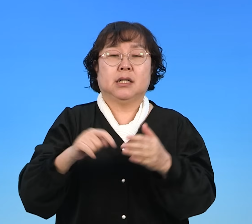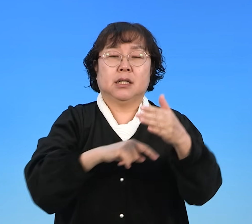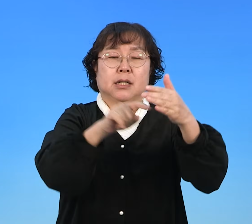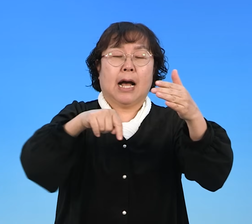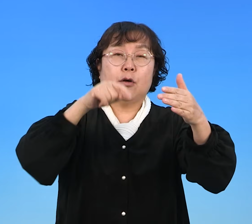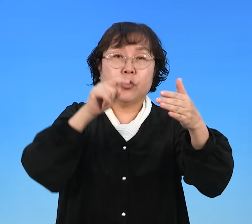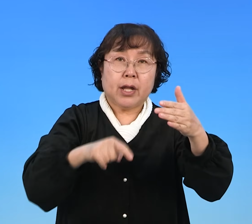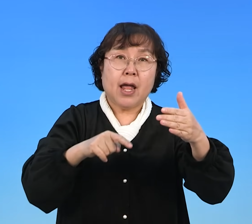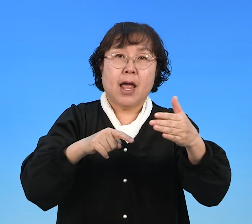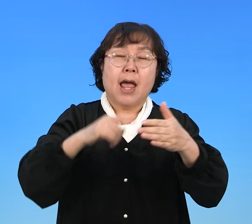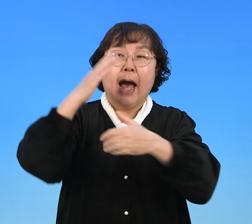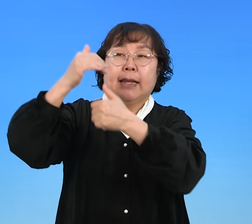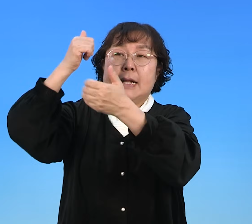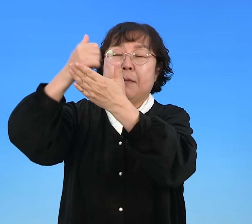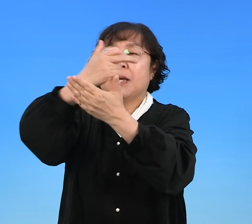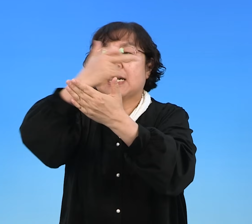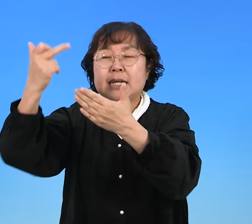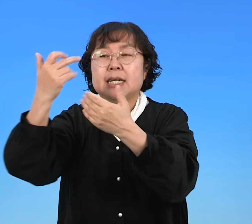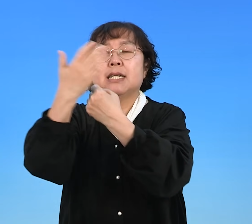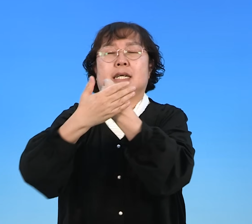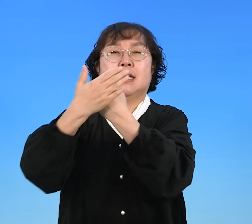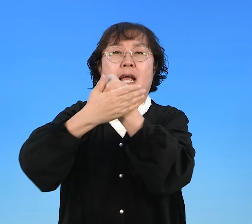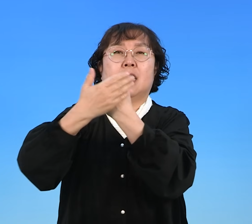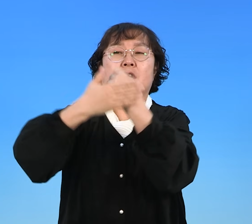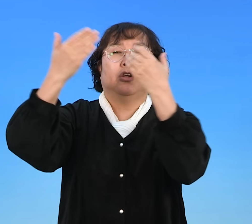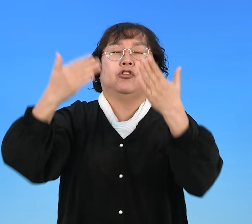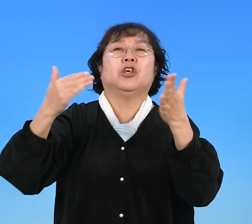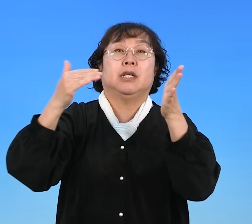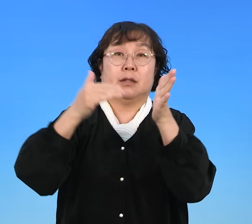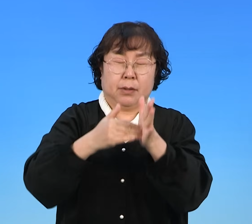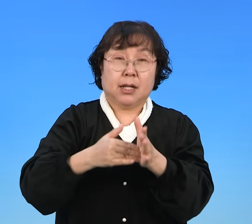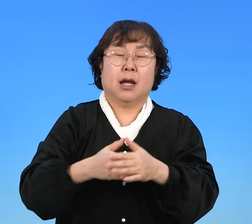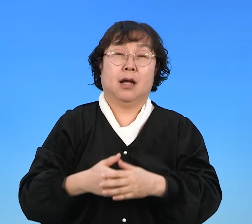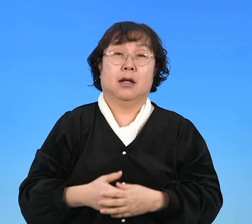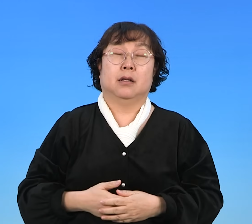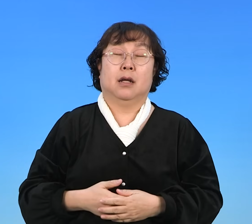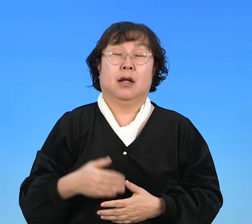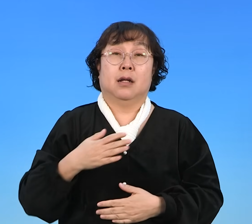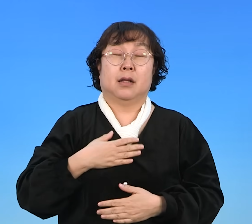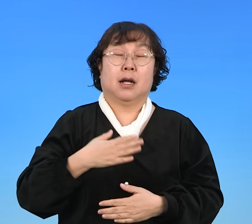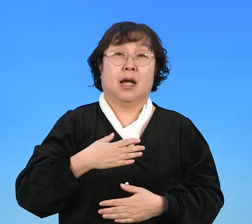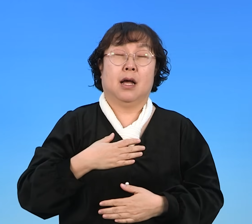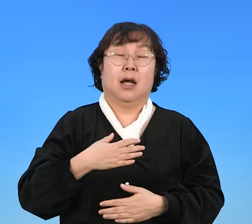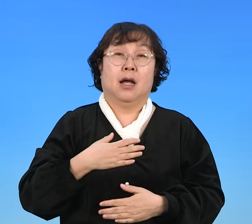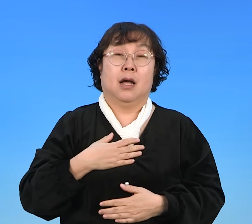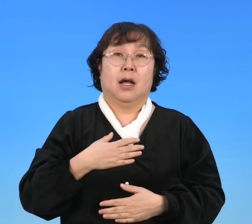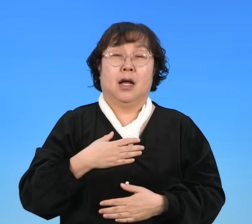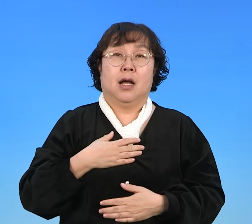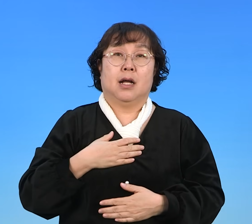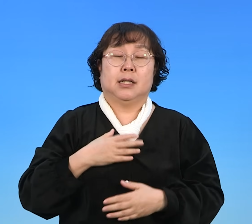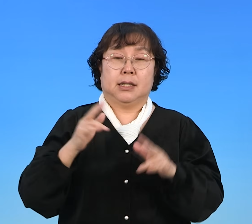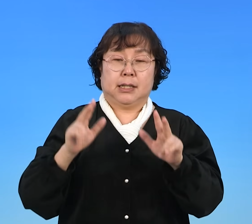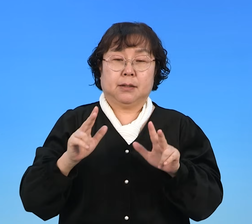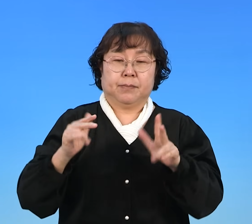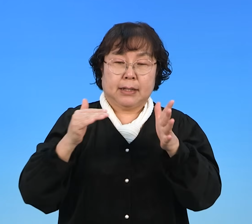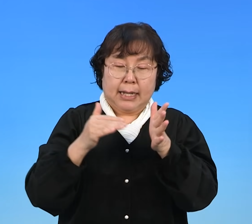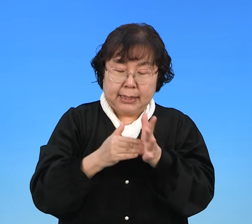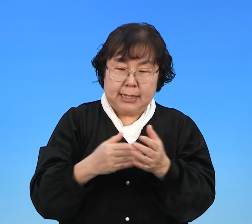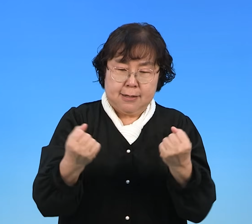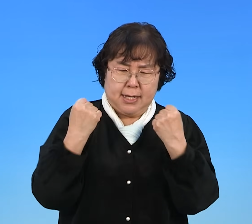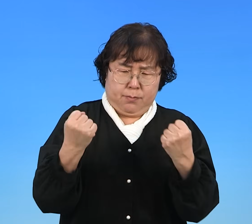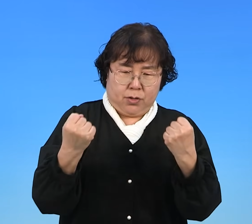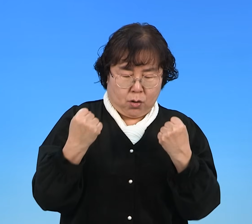않아요. 바로 밤에 도착하고, 수요일 밤에 도착하고 목요일 새벽에 일어나서 지금까지 달려가고